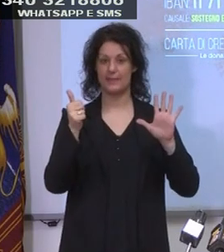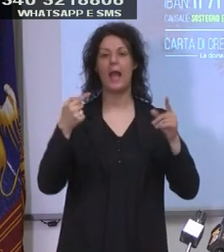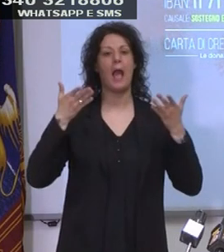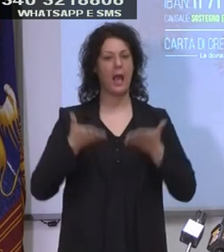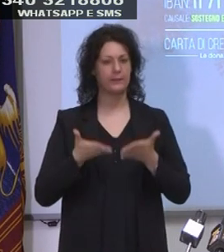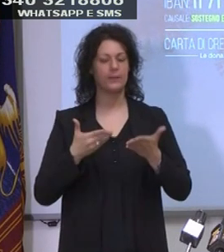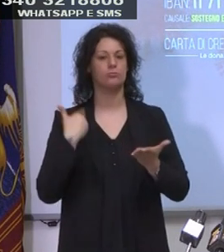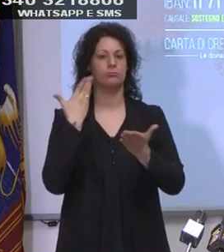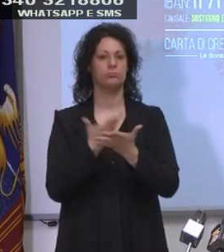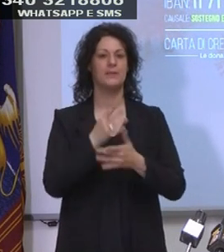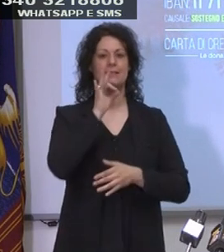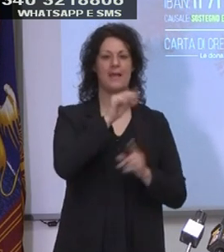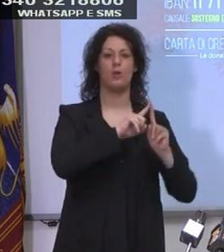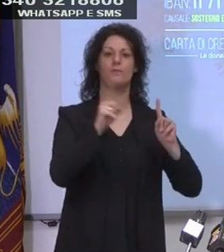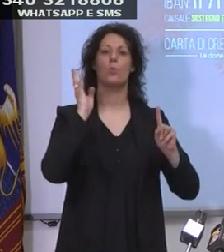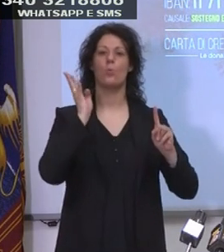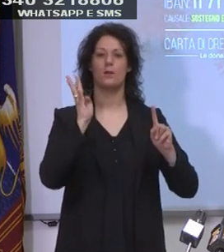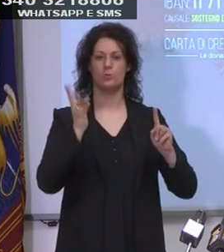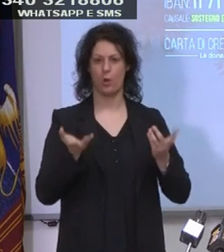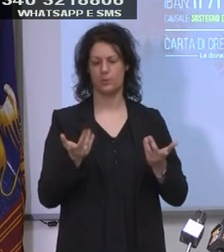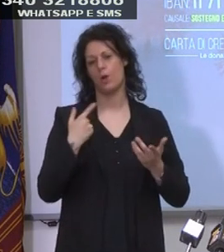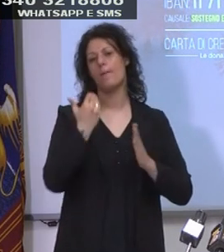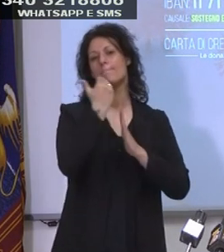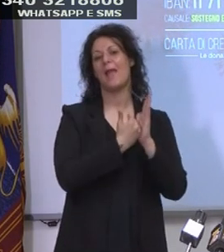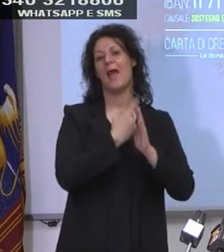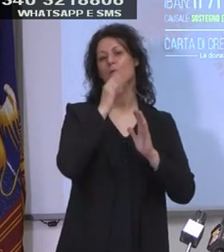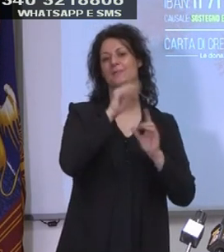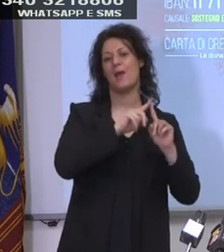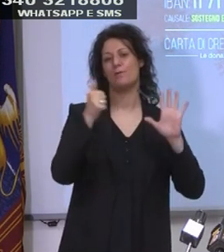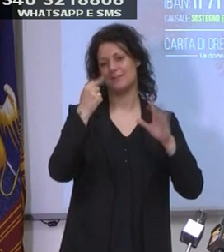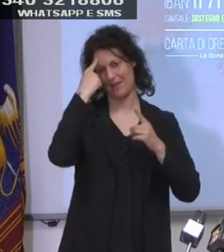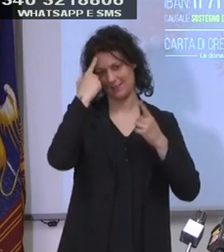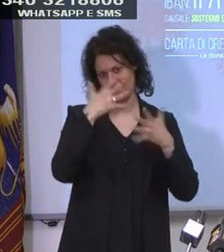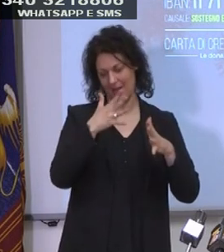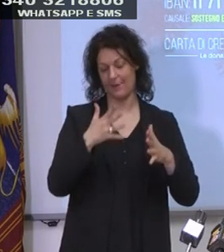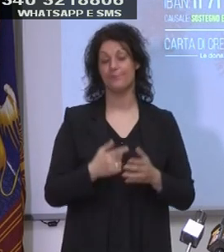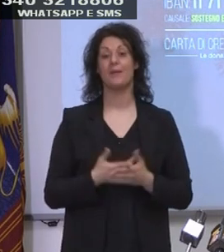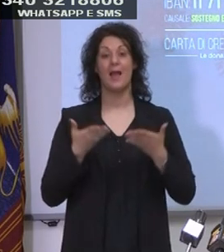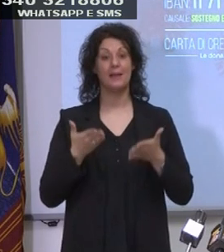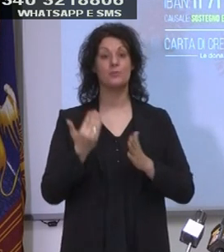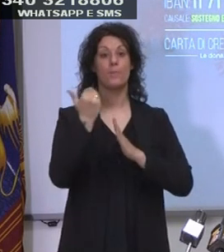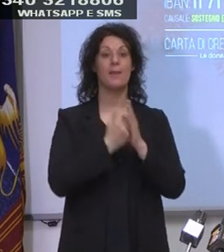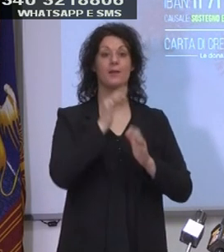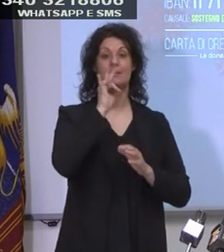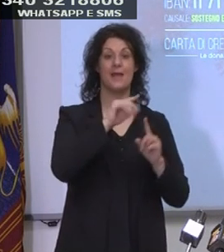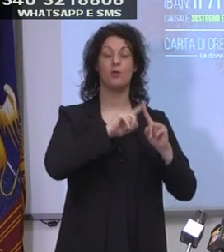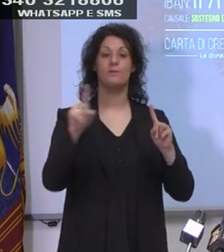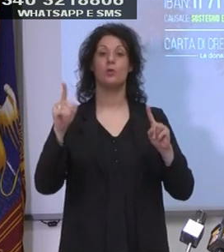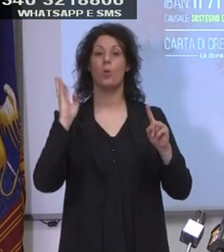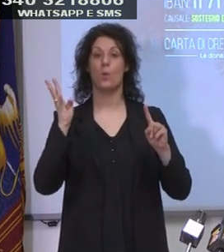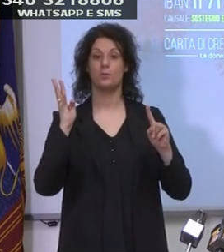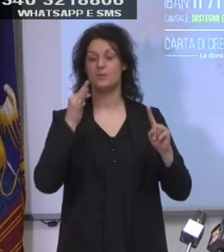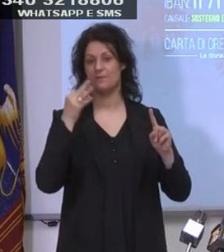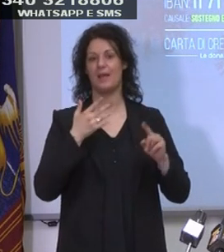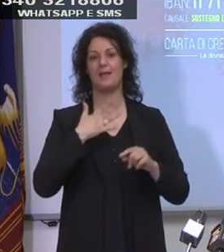014. Quindi il 06 lo conoscevate già, insomma ne avevamo già parlato, il 014 vuol dire 6-14